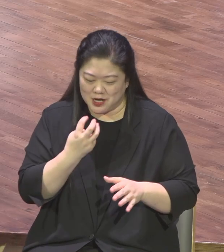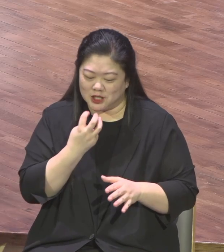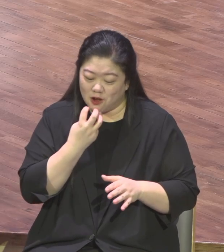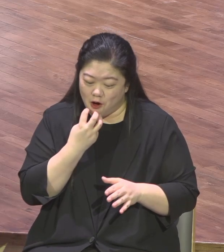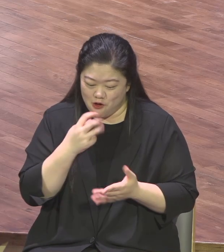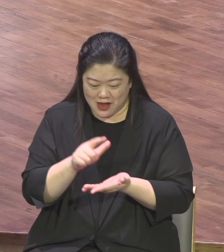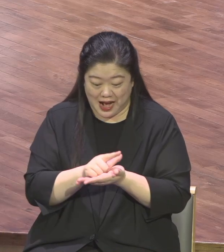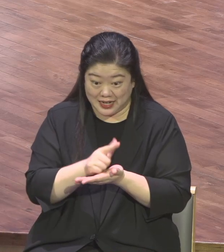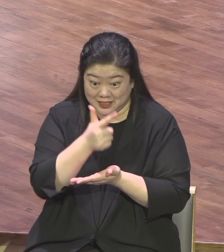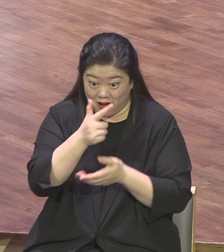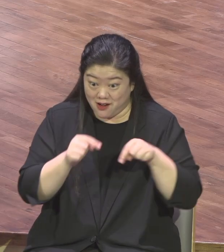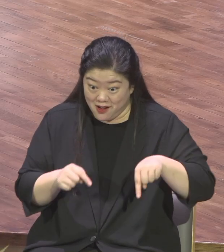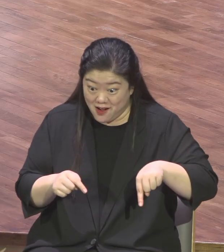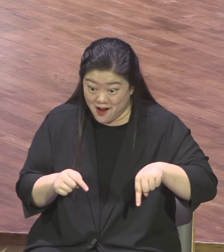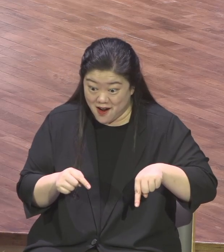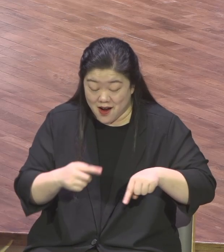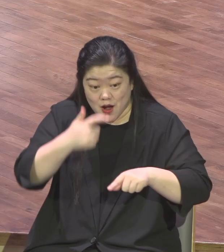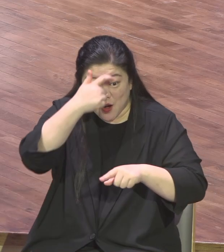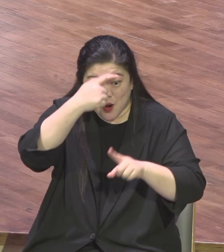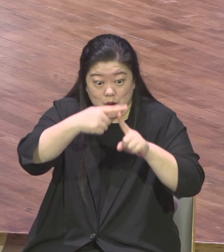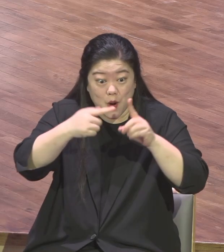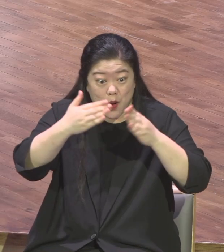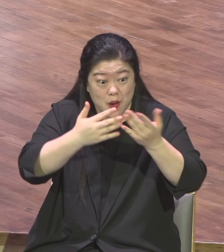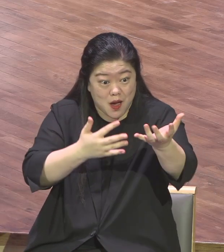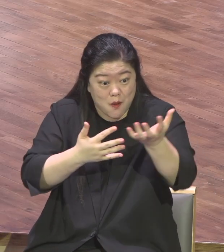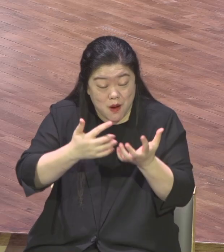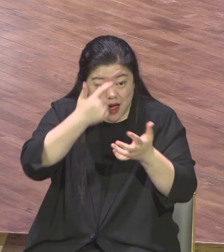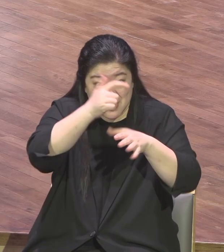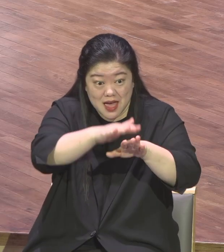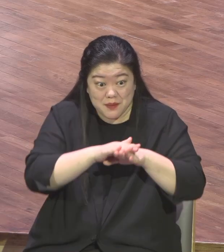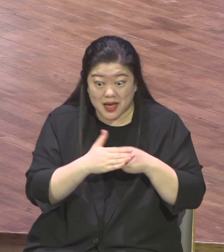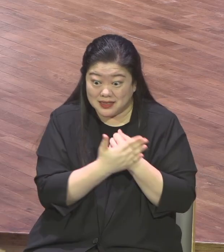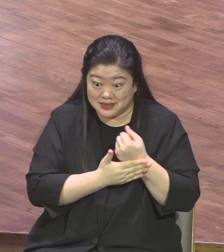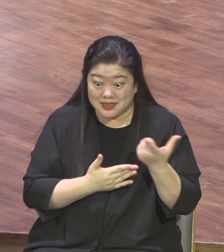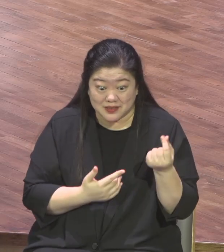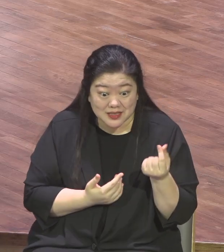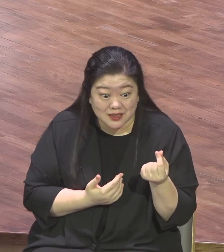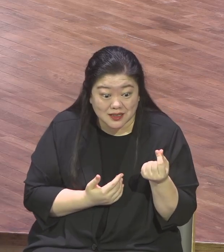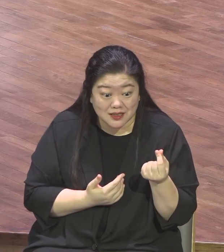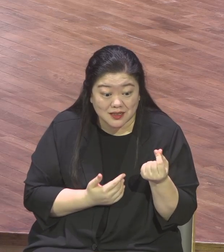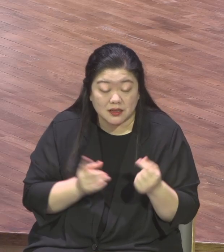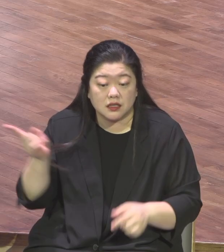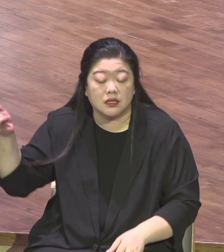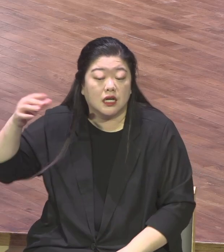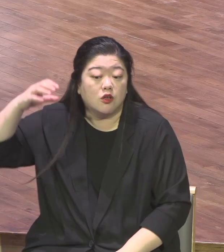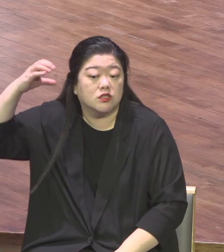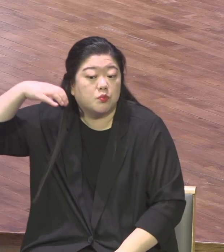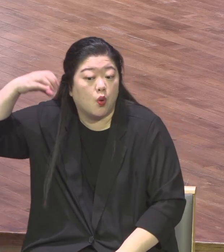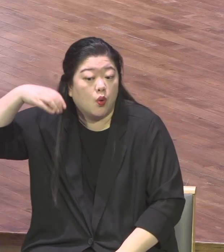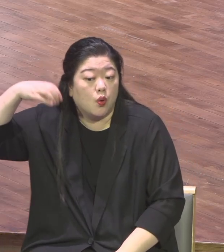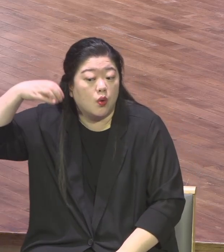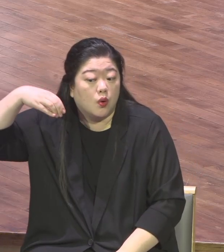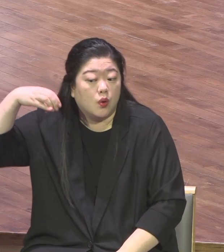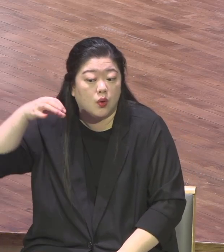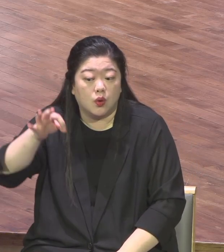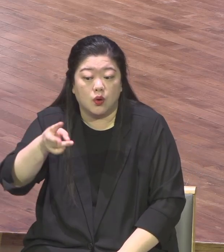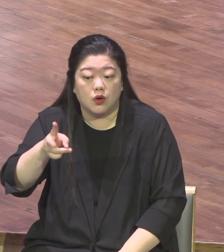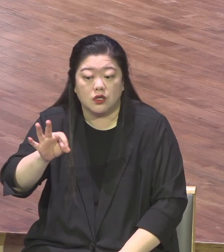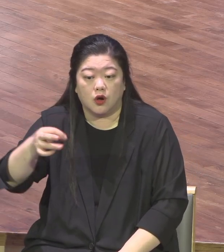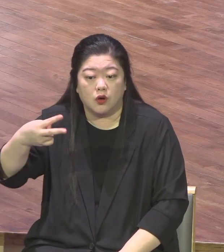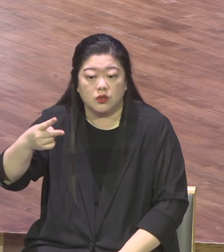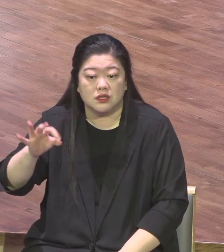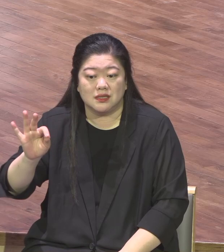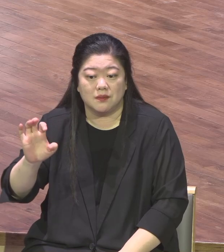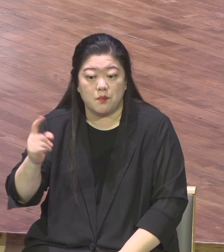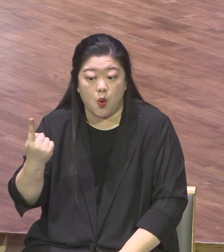영등포 교도소 독방에 온갖 사형수부터 온갖 무기수 다 있어요. 못 나옵니다. 자유롭게 못